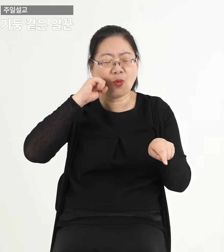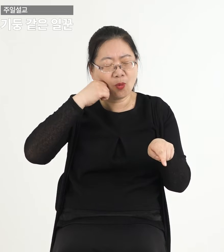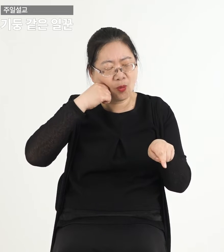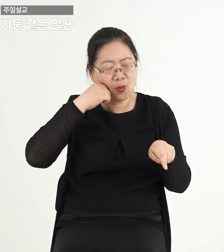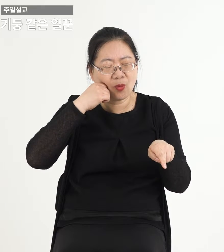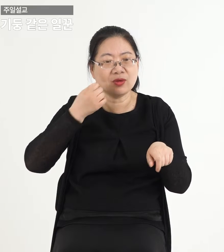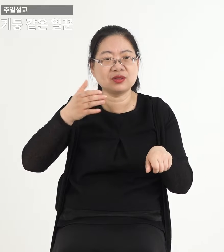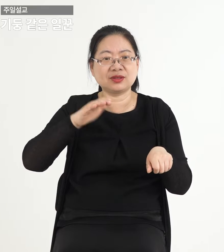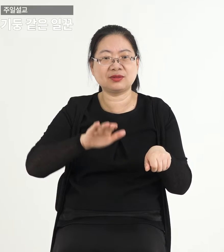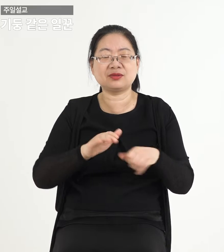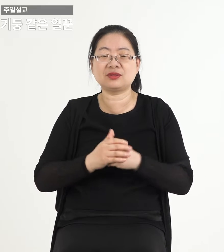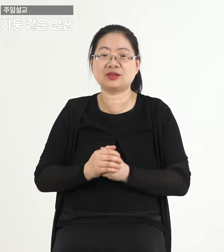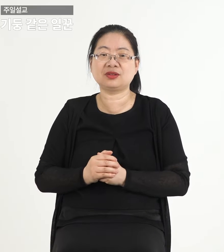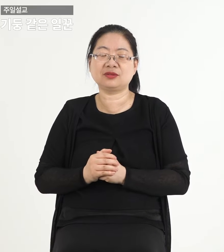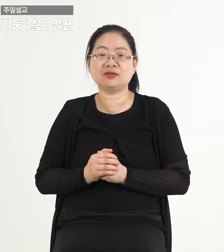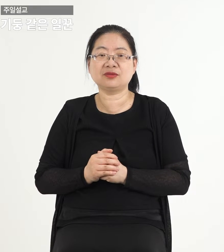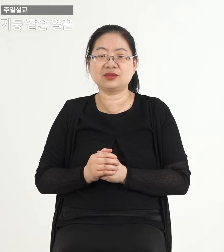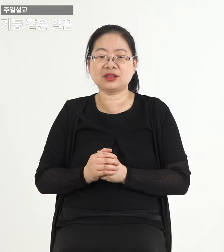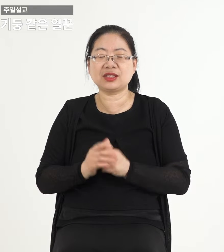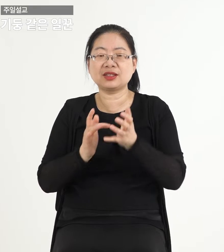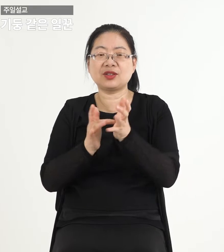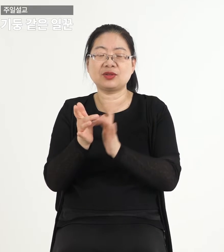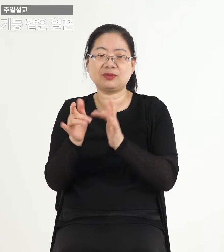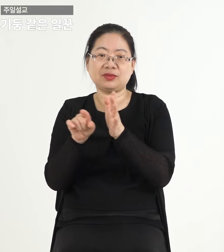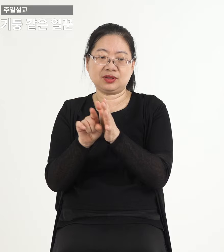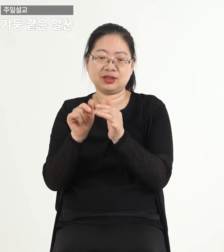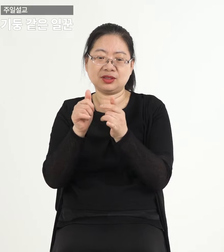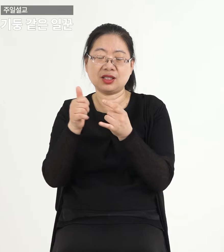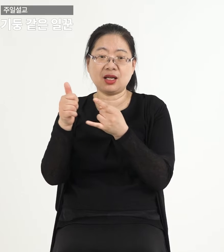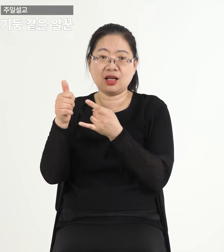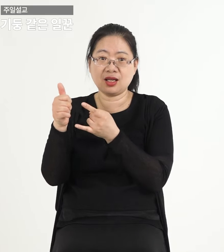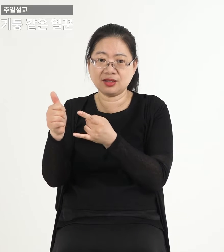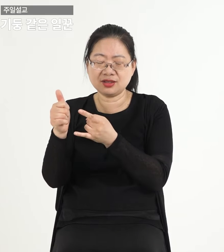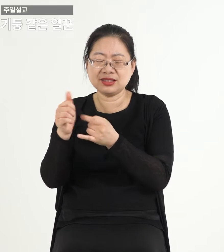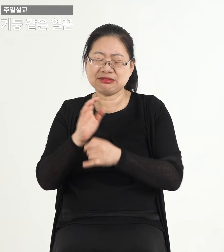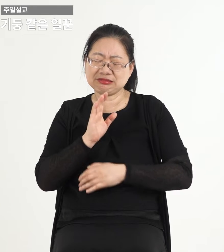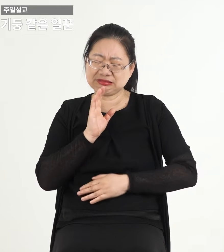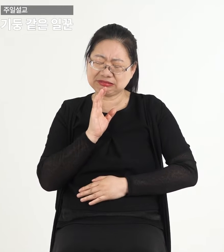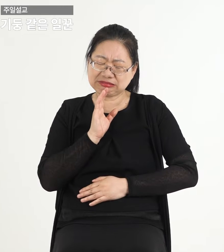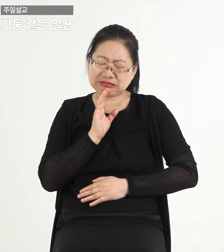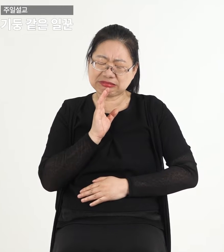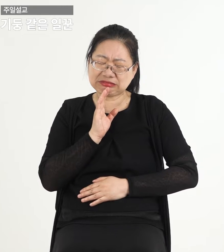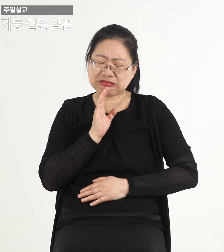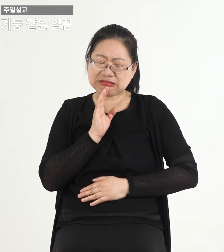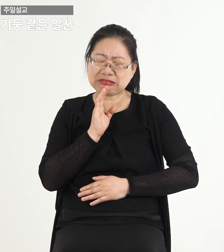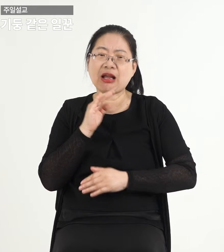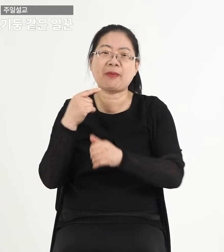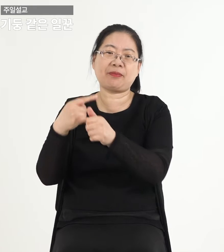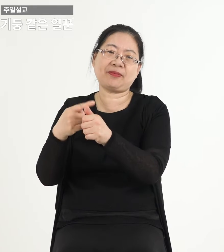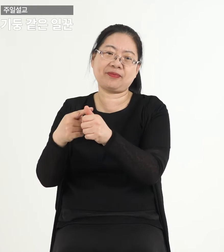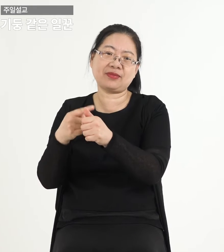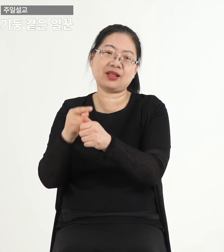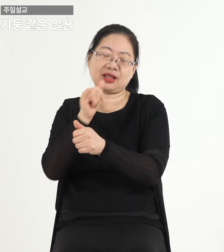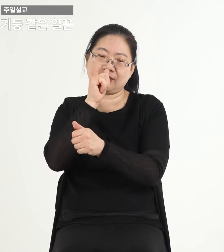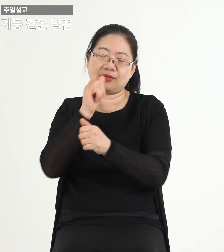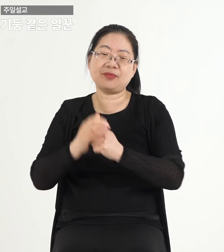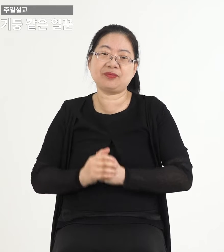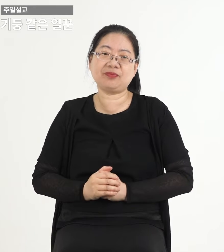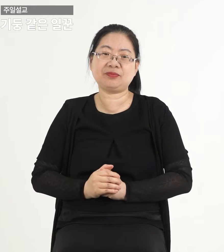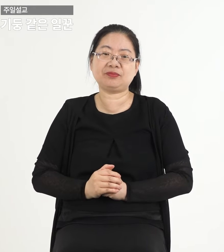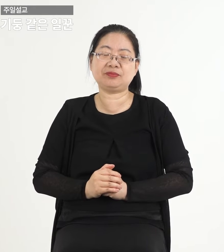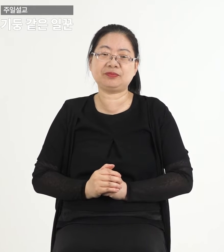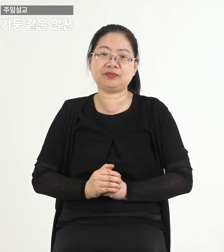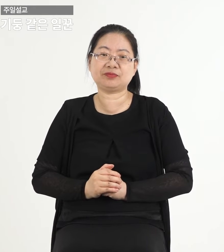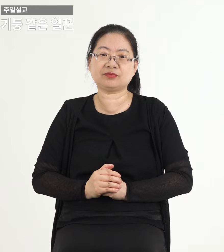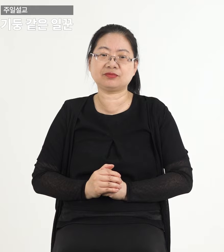타격이었지만 특별히 그리스도인들에게 실질적인 박해가 있었습니다.